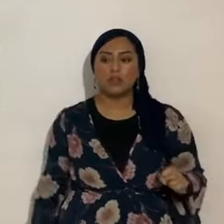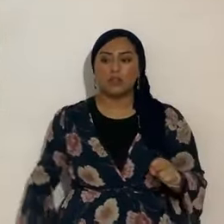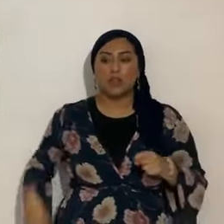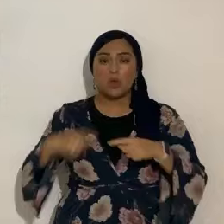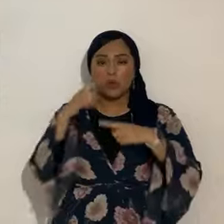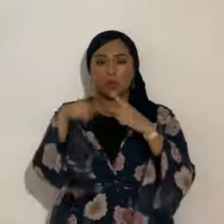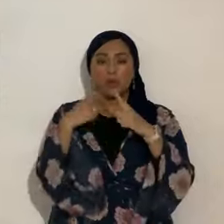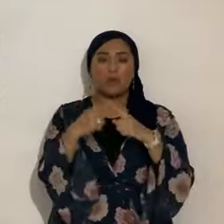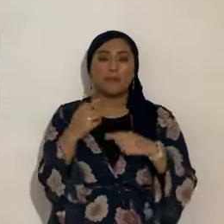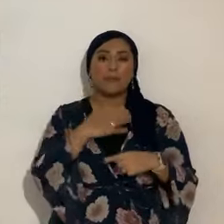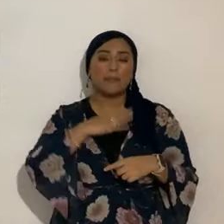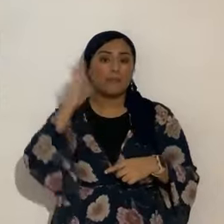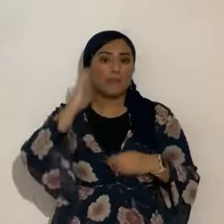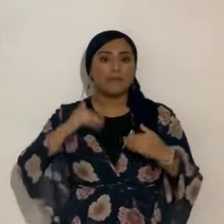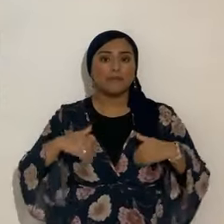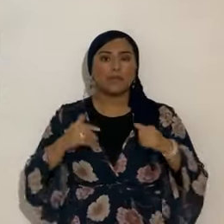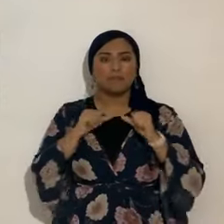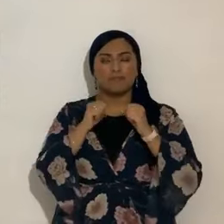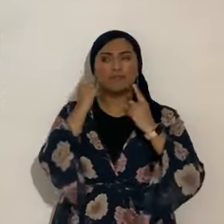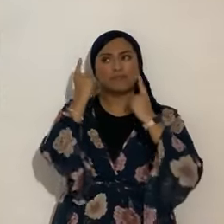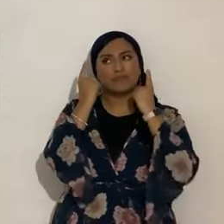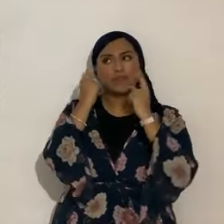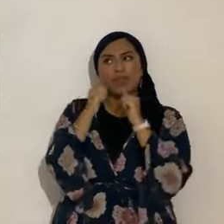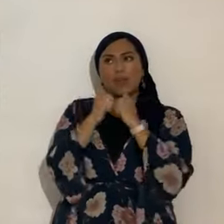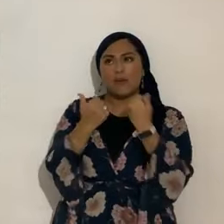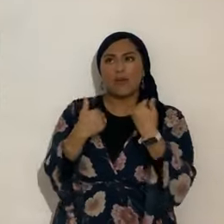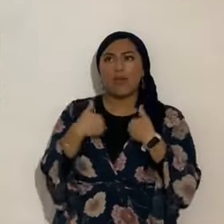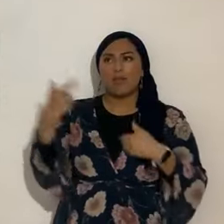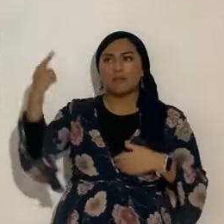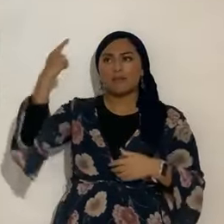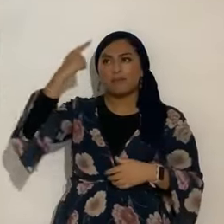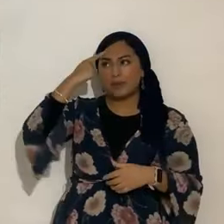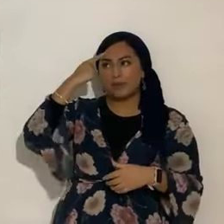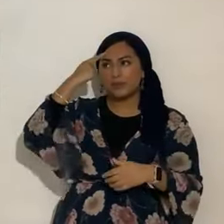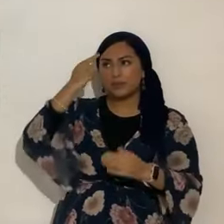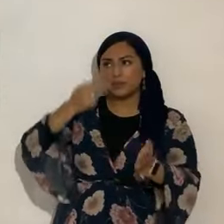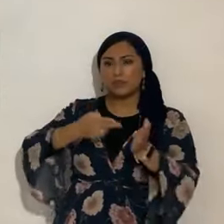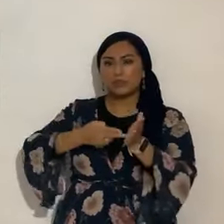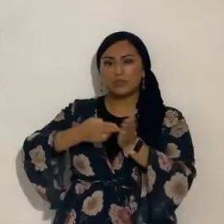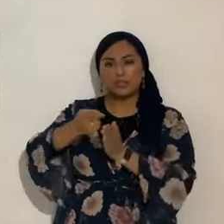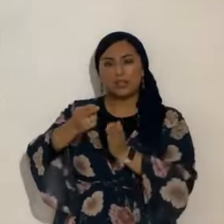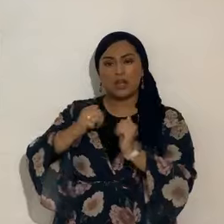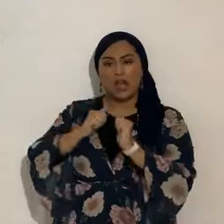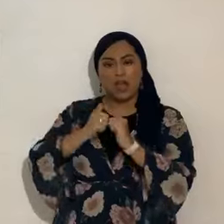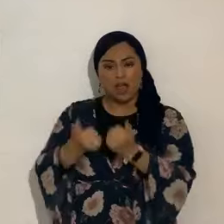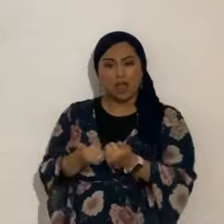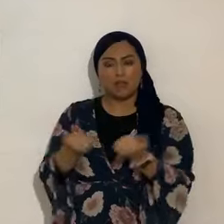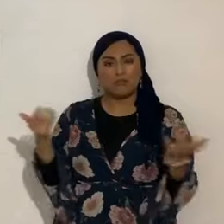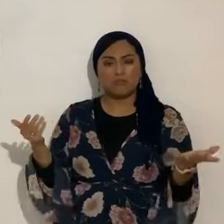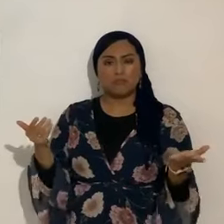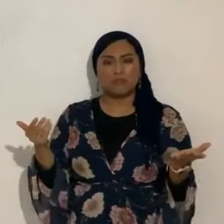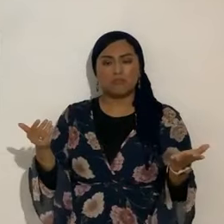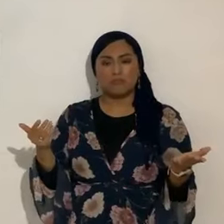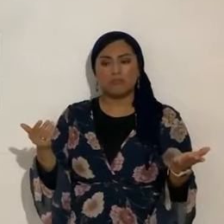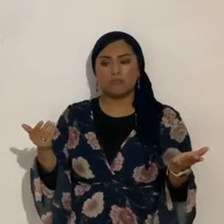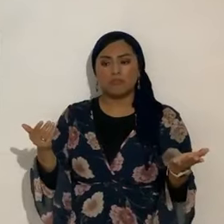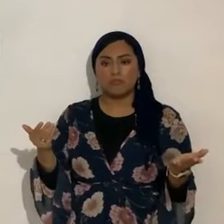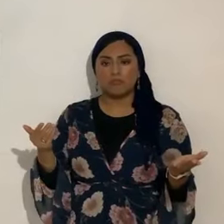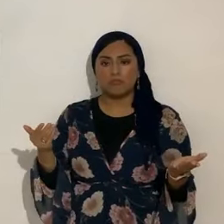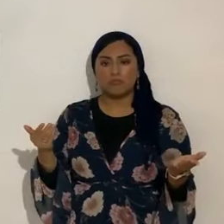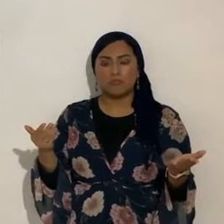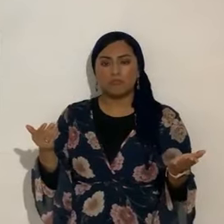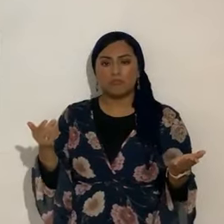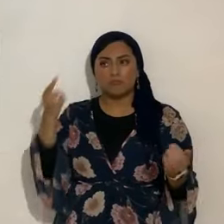cuando yo era jovencito siempre me pregunté cómo tener una mentalidad recta, o sea, cómo tener una